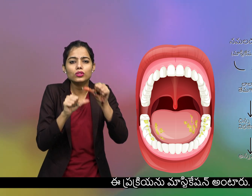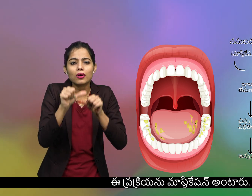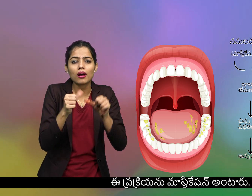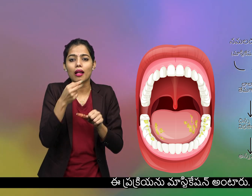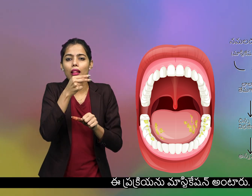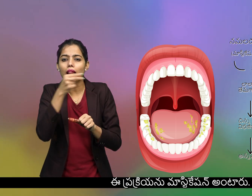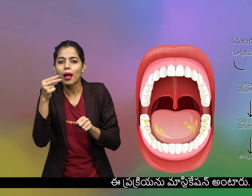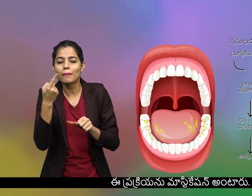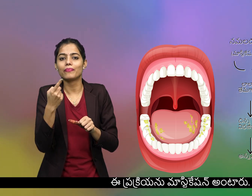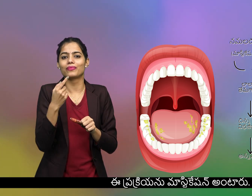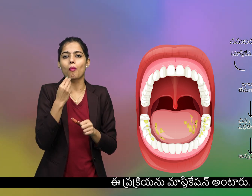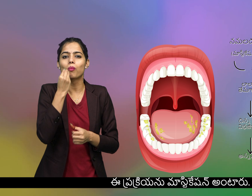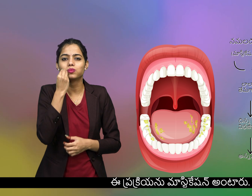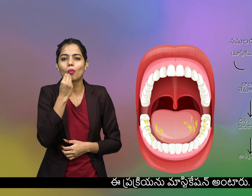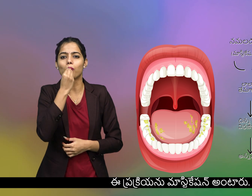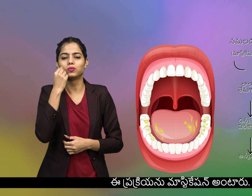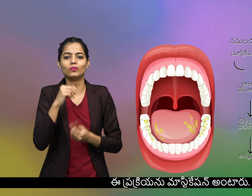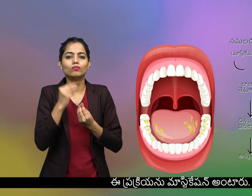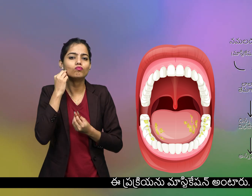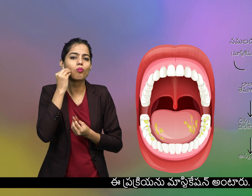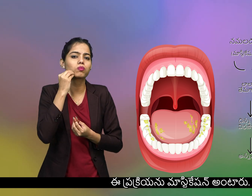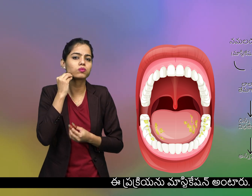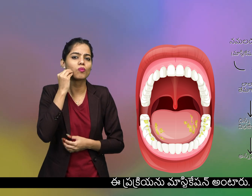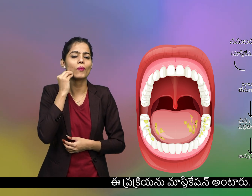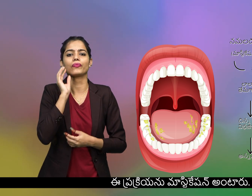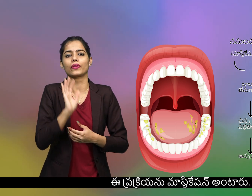ఈ ప్రక్రియను మాస్టికేషన్ అంటారు.